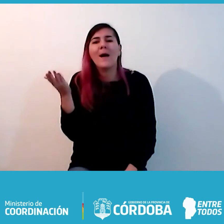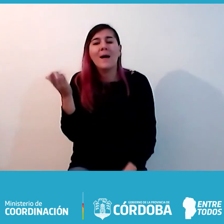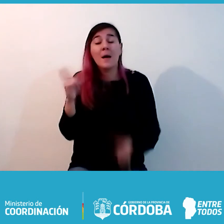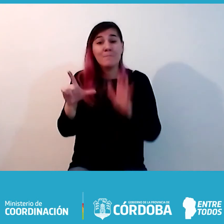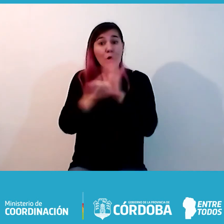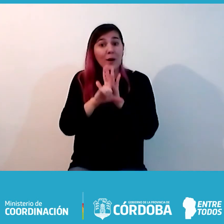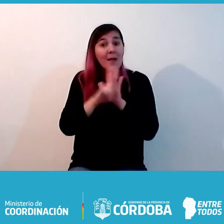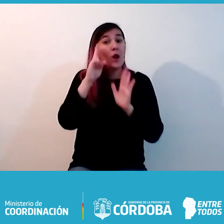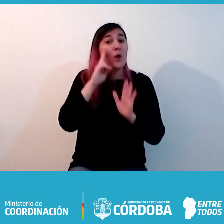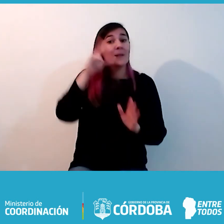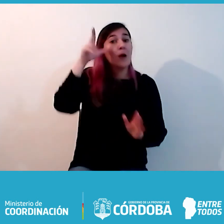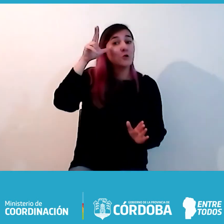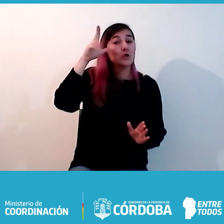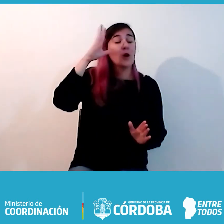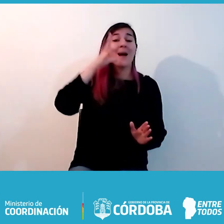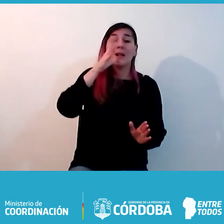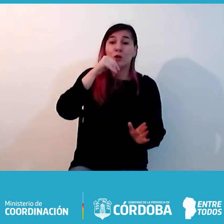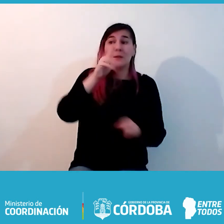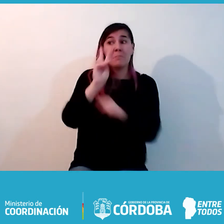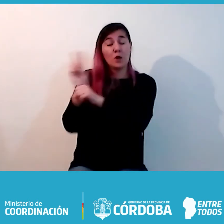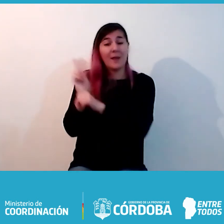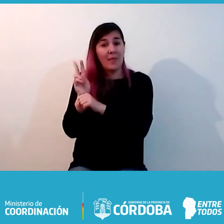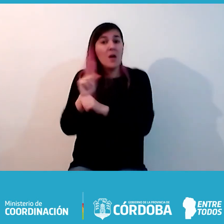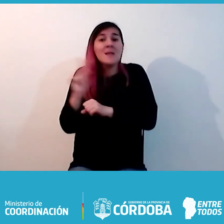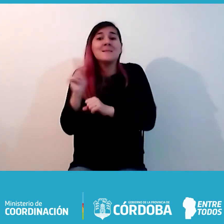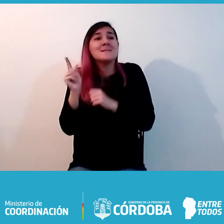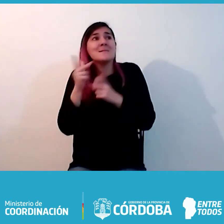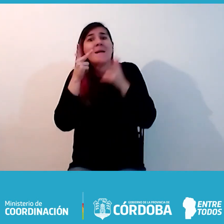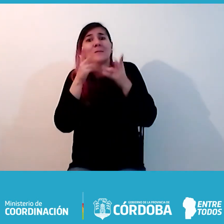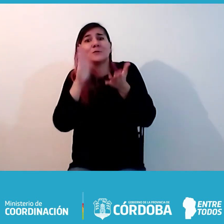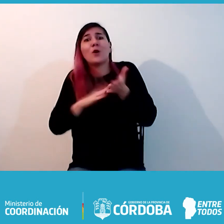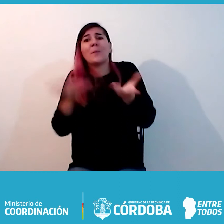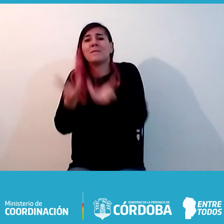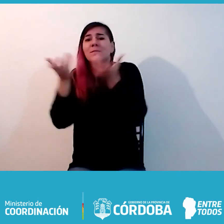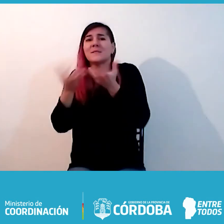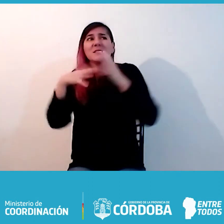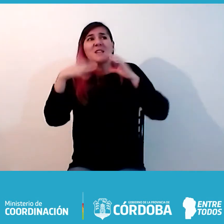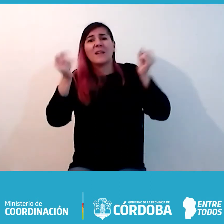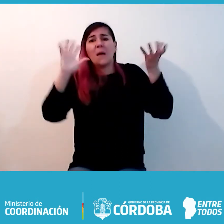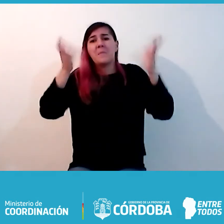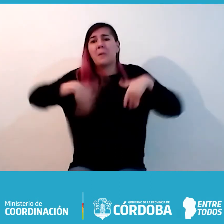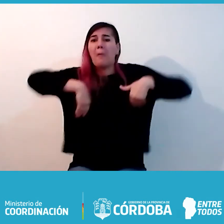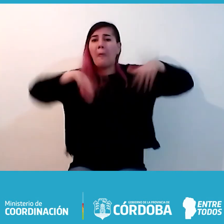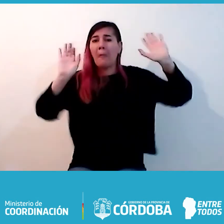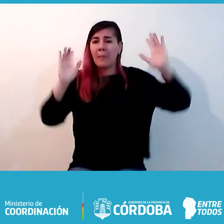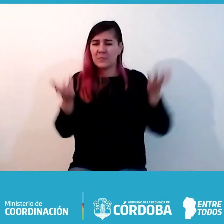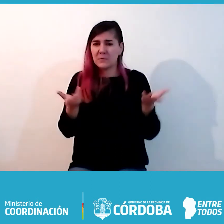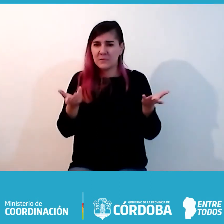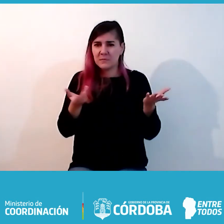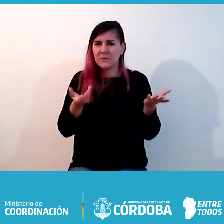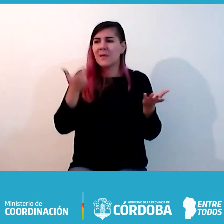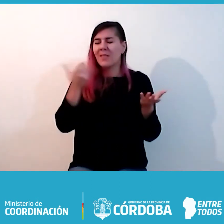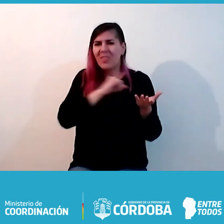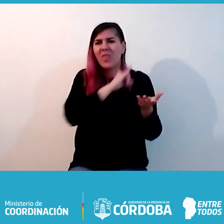ley 9814 debe estar protegida, y ni hablar de los incendios y los desastres que la Secretaría de Ambiente dejó librada al azar, dice. Denuncia que